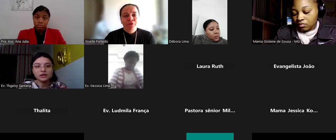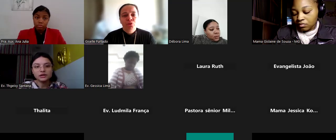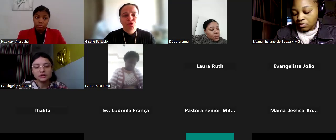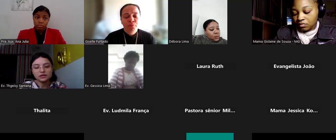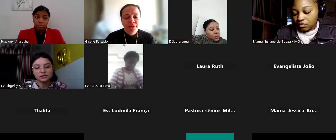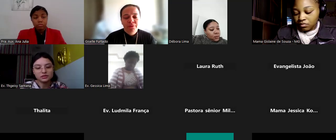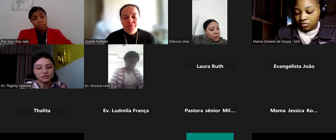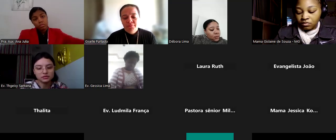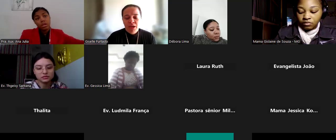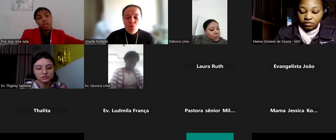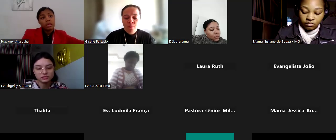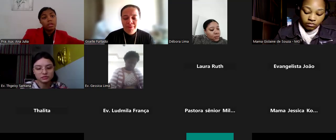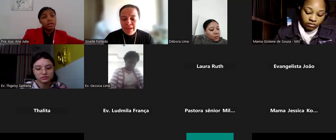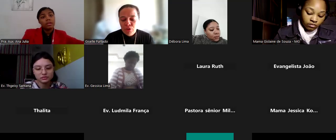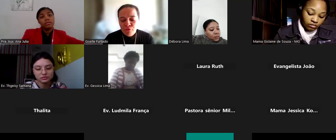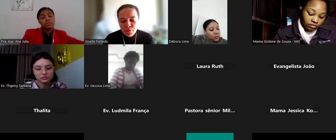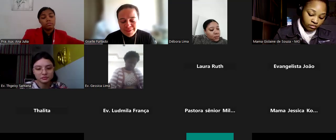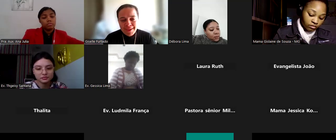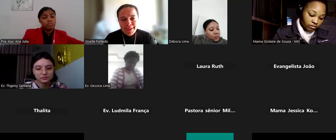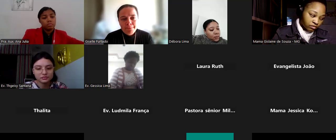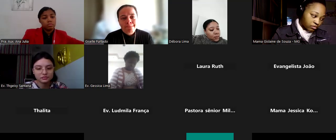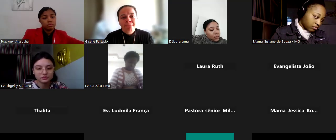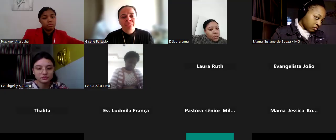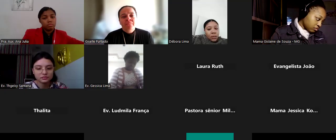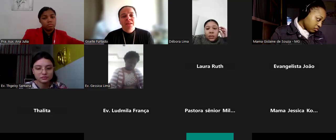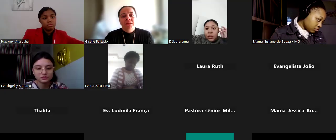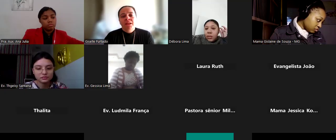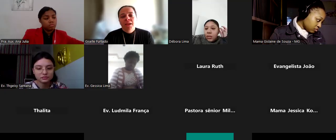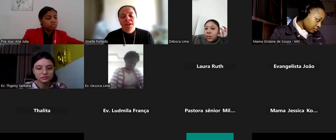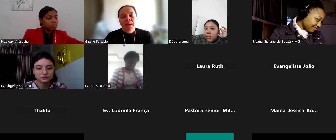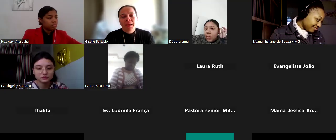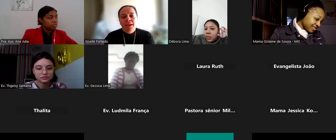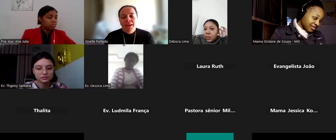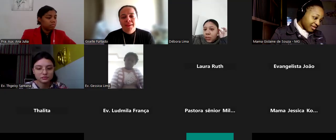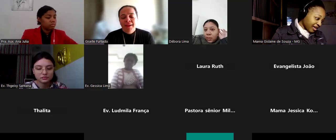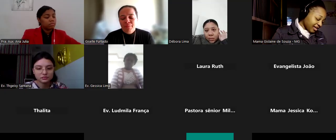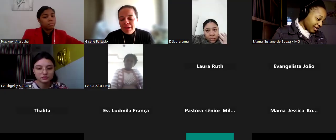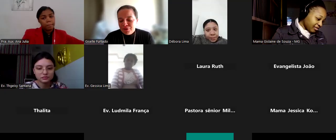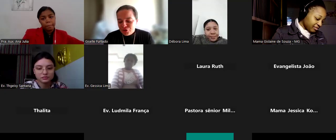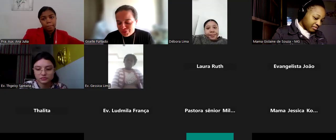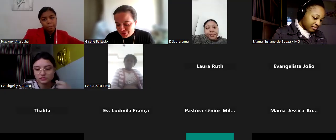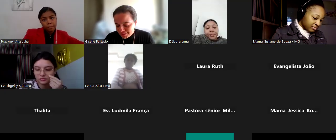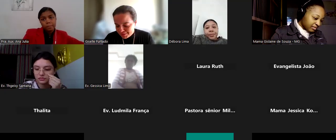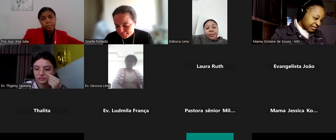falou sobre, né, um comentário que eu fiz a ela, né? A palavra de Deus diz assim: